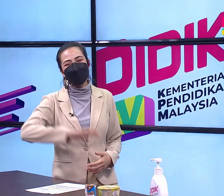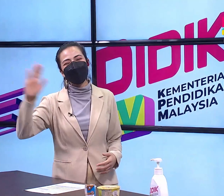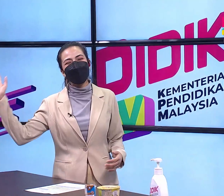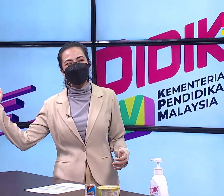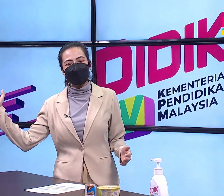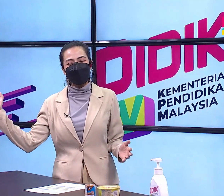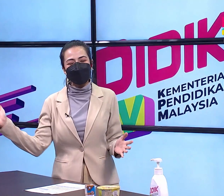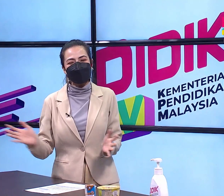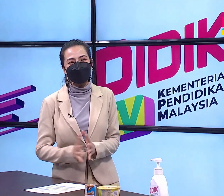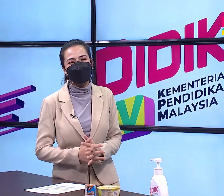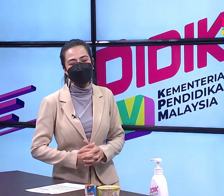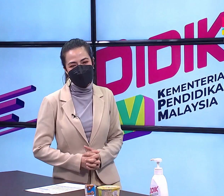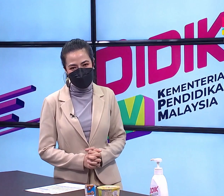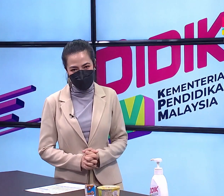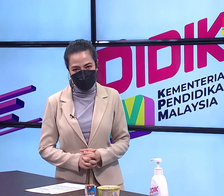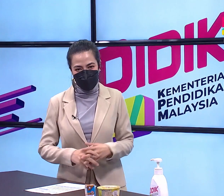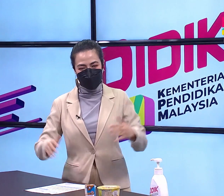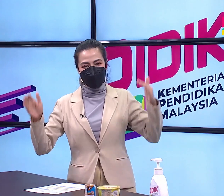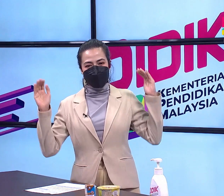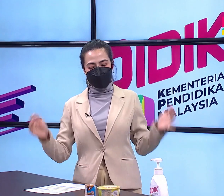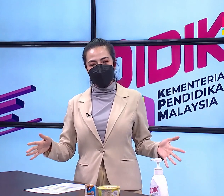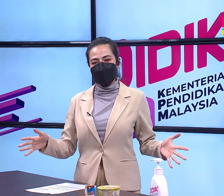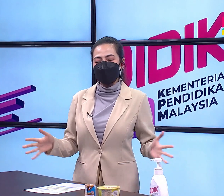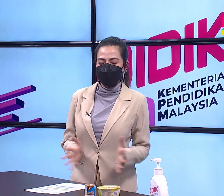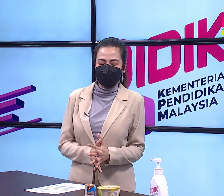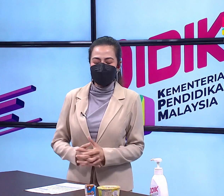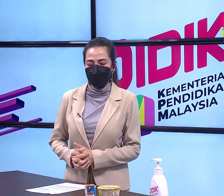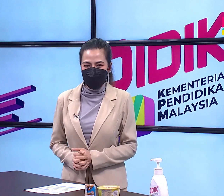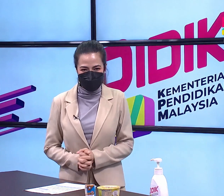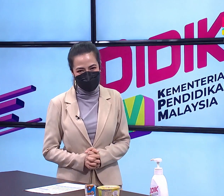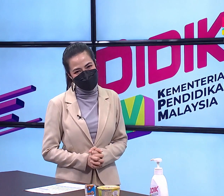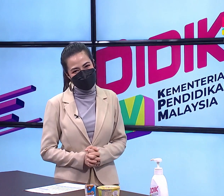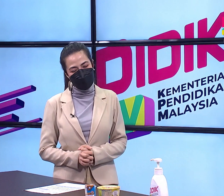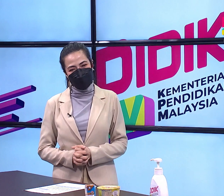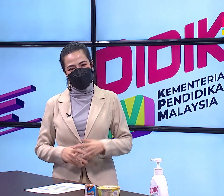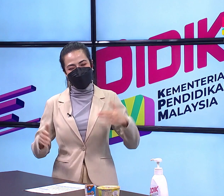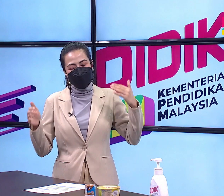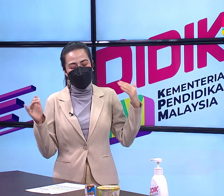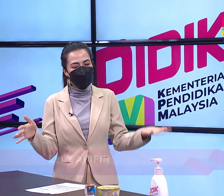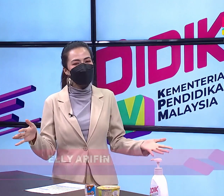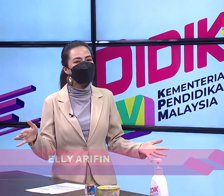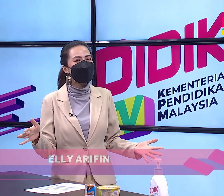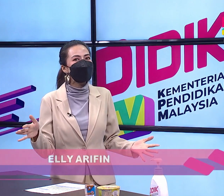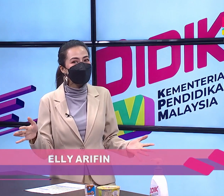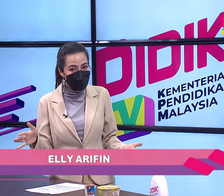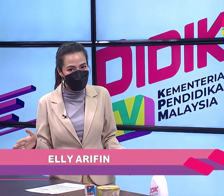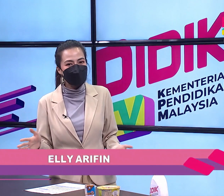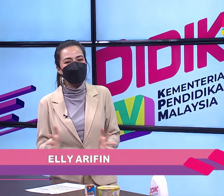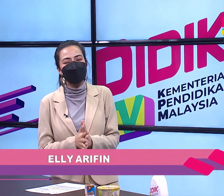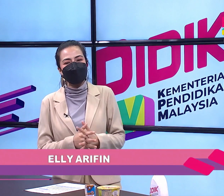Hello, assalamualaikum adik-adik yang sedang menonton teras Didik TV KPM sekarang ini. Bersama dengan Kak Ellie Arifin di sini akan menemani adik-adik